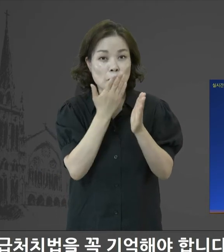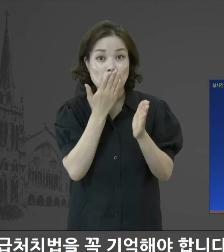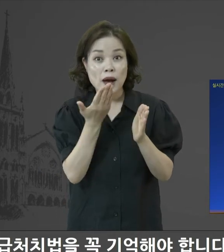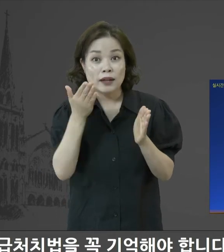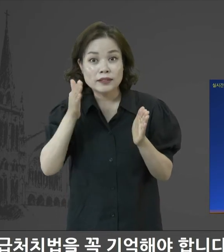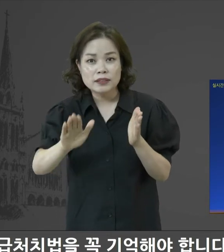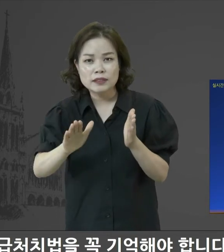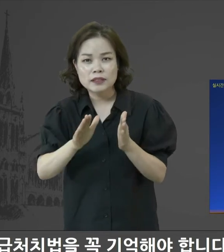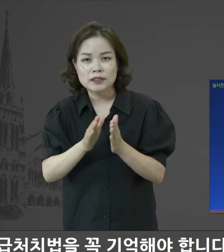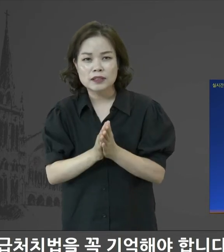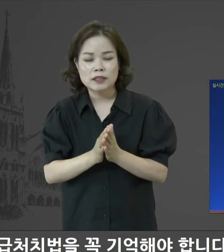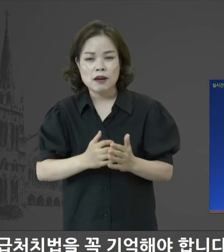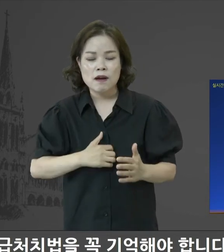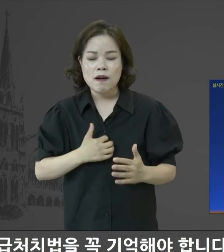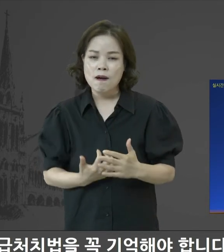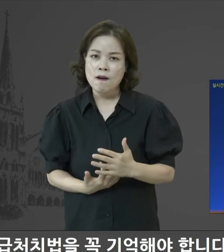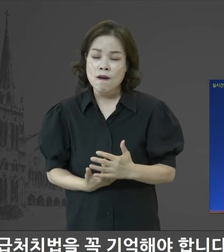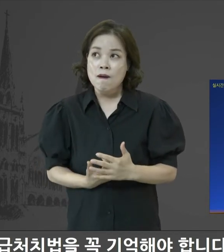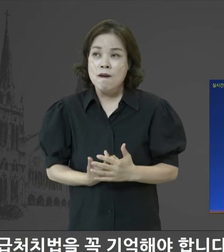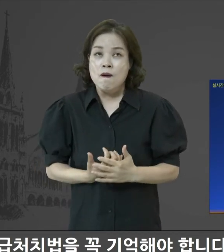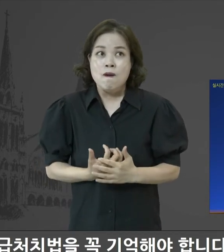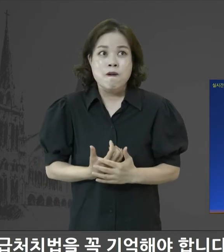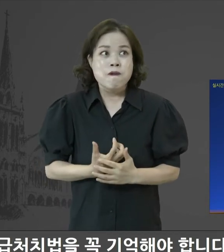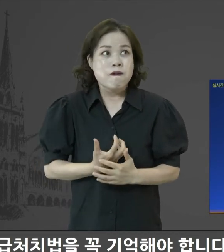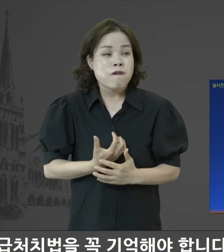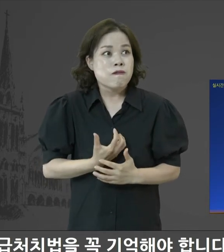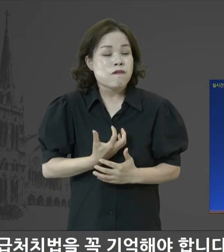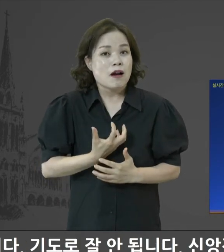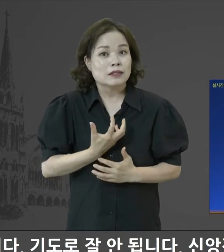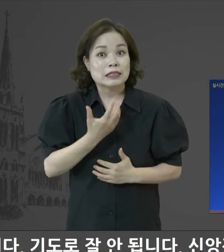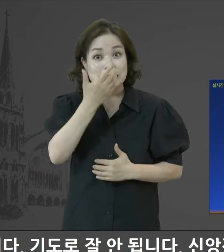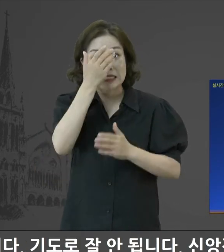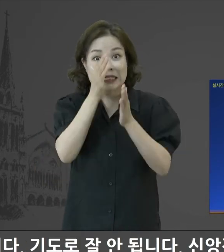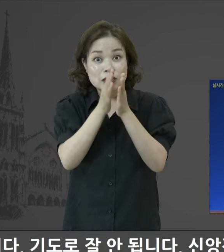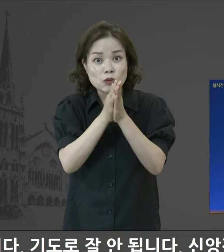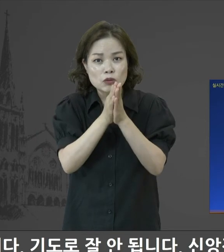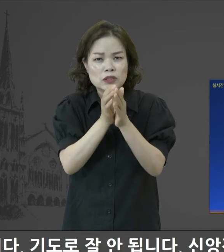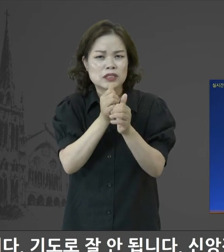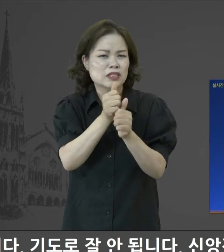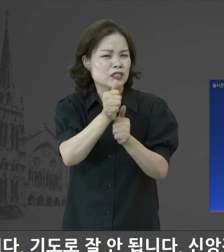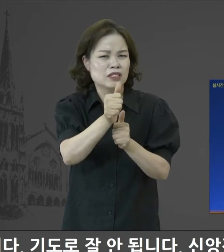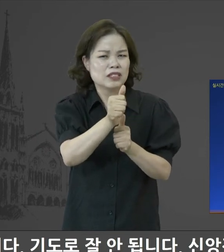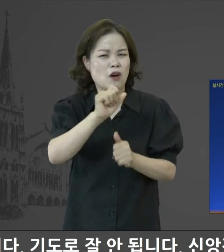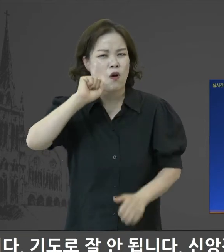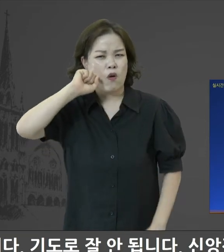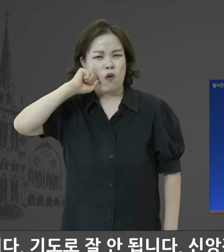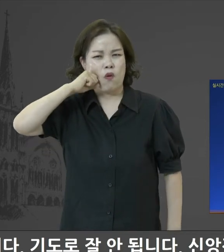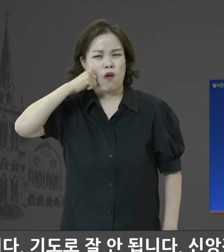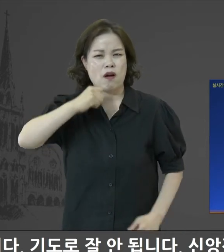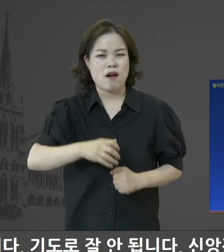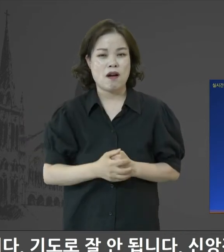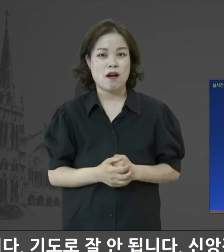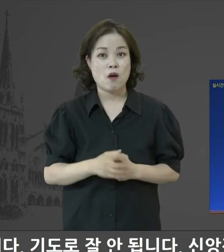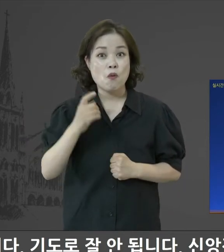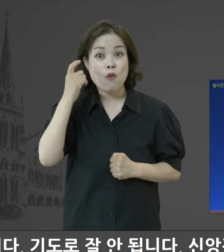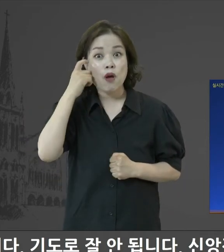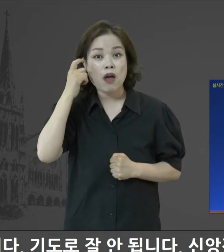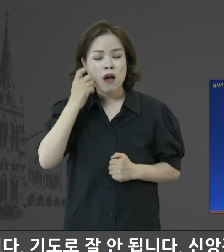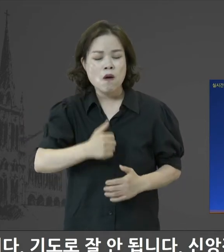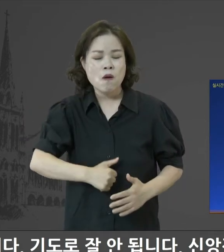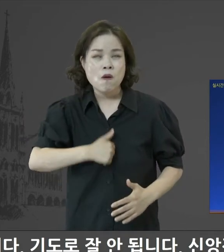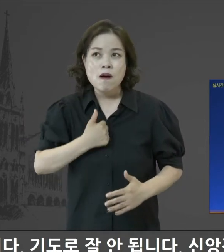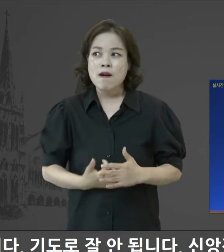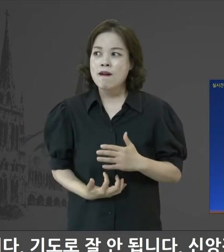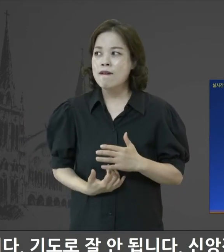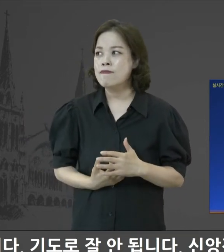이 치밀어 오르는 화를 기도로 이길 수 있는 경우는 매우 드뭅니다. 왜냐하면 이 화가